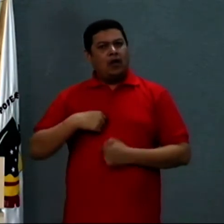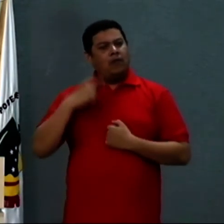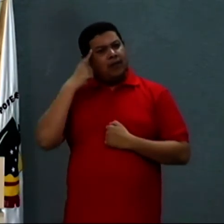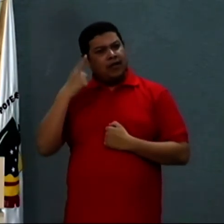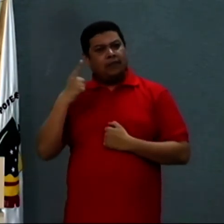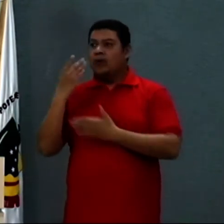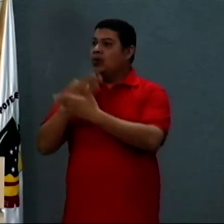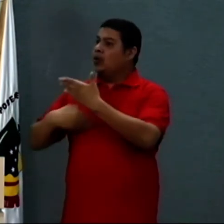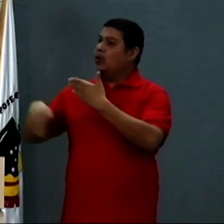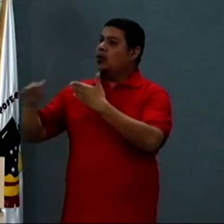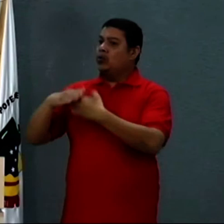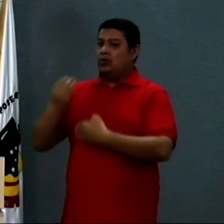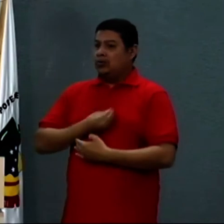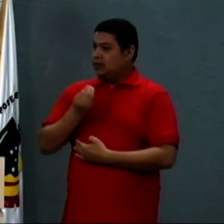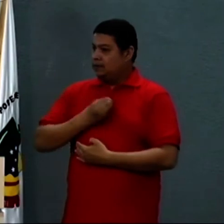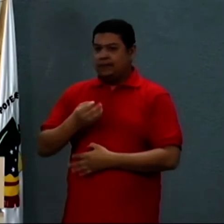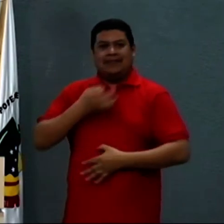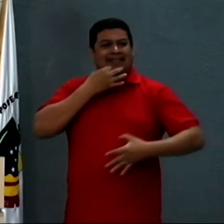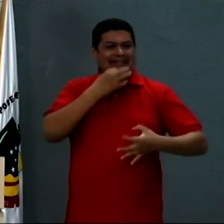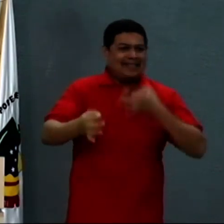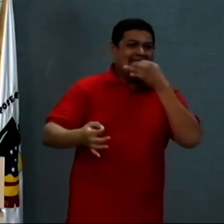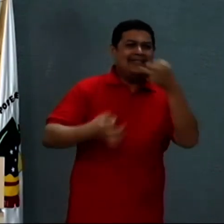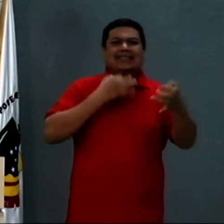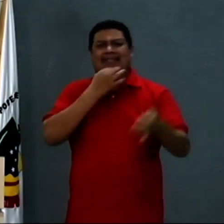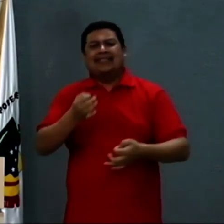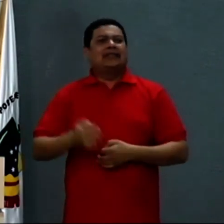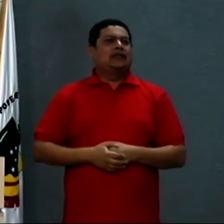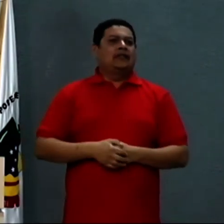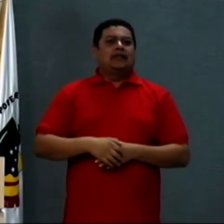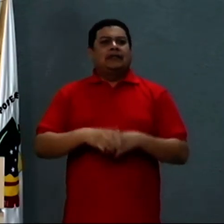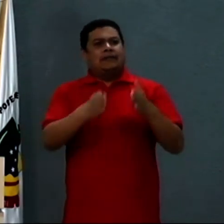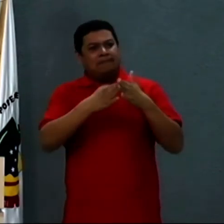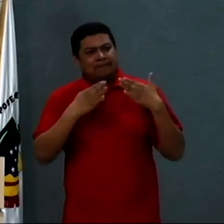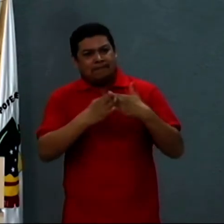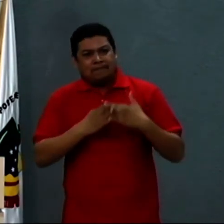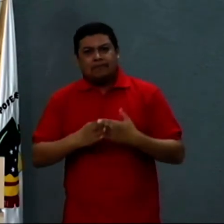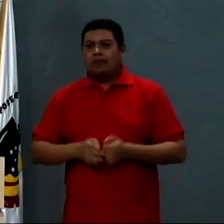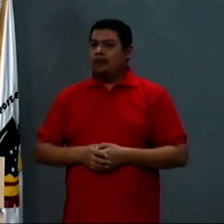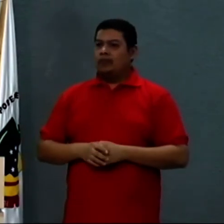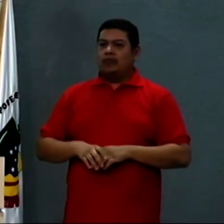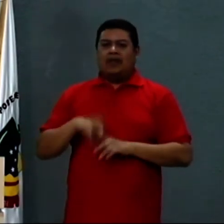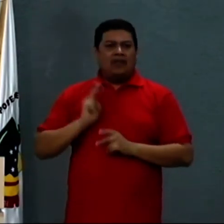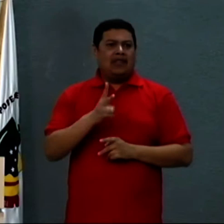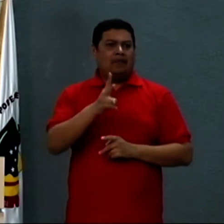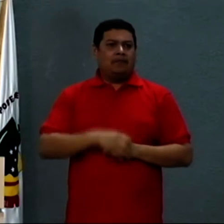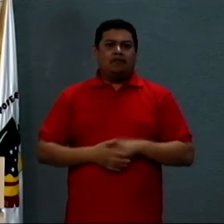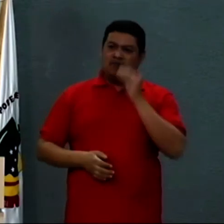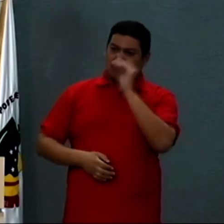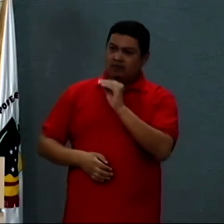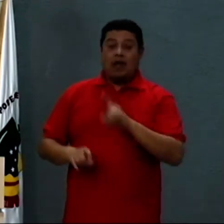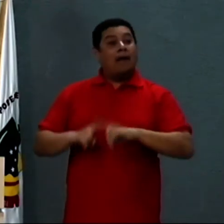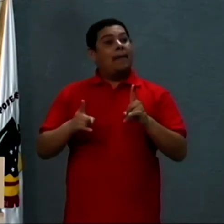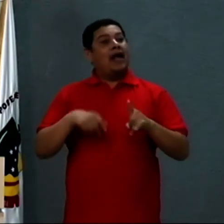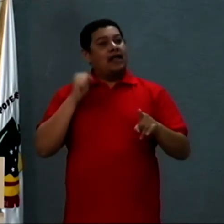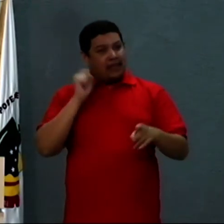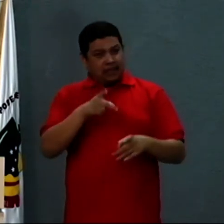reclamando, ninguém deixou de pagar seus impostos, nem os seus tributos, de forma alguma. E ali foi um povo esquecido e abandonado. Aí a gente estava ali